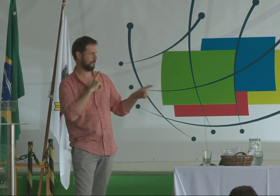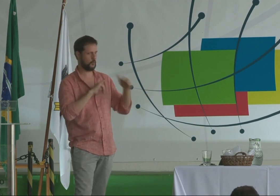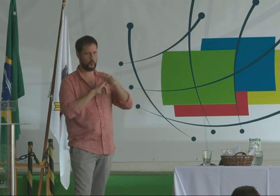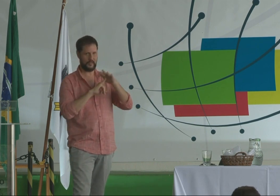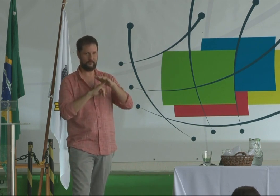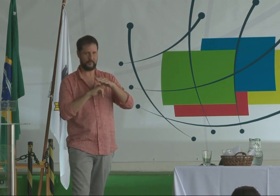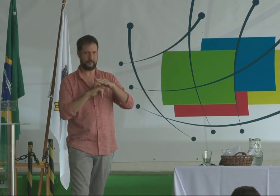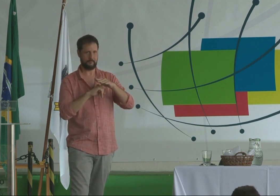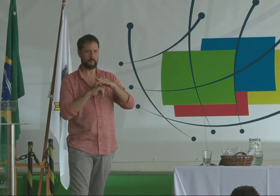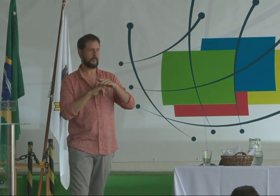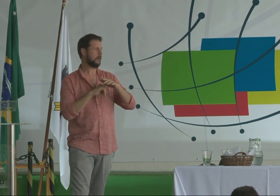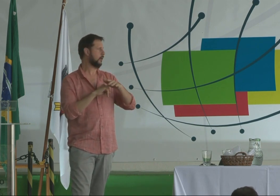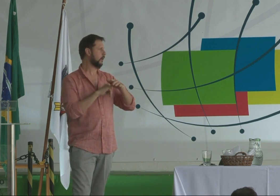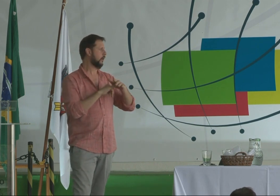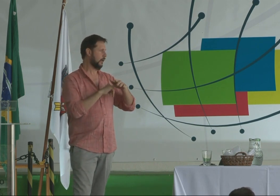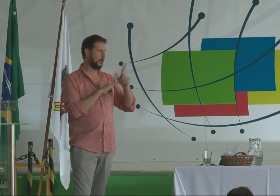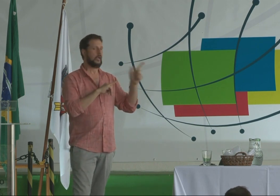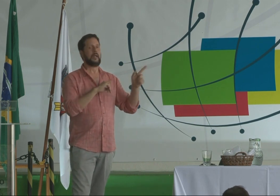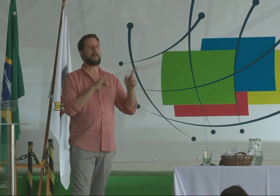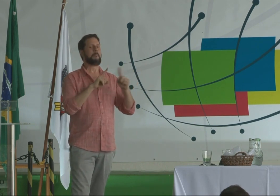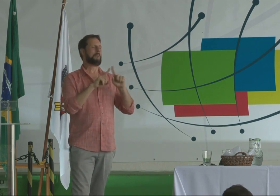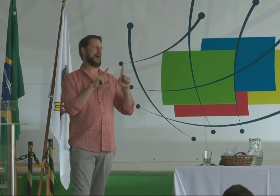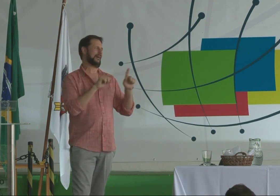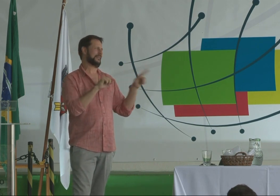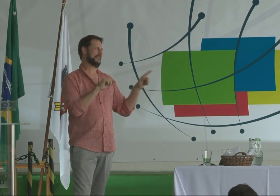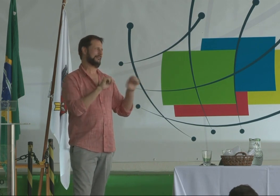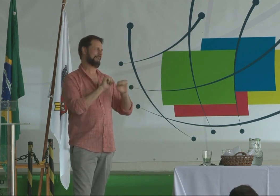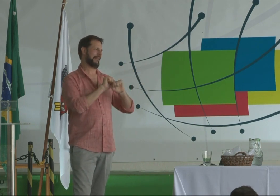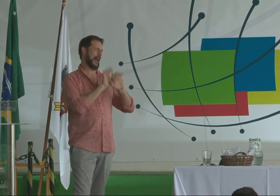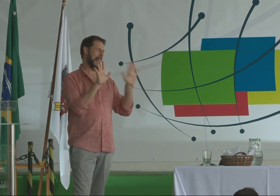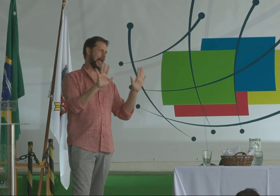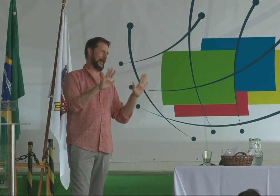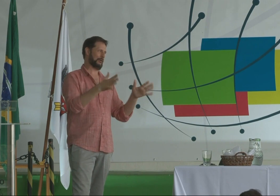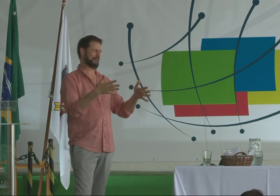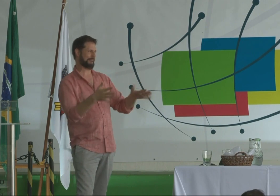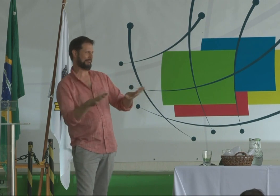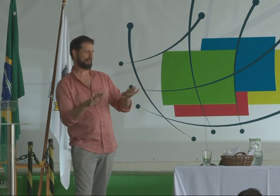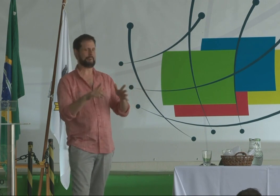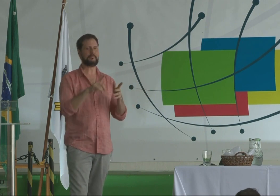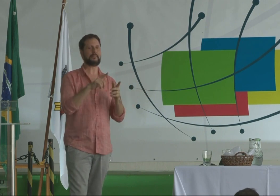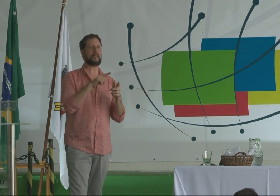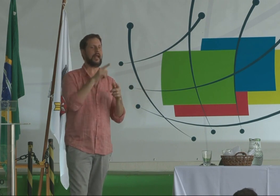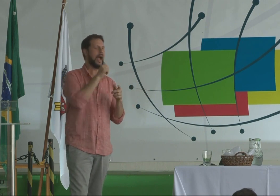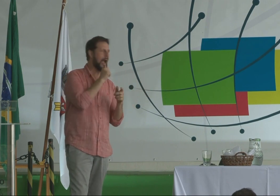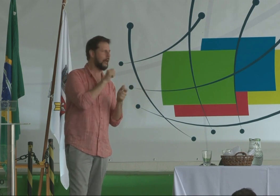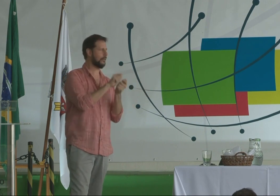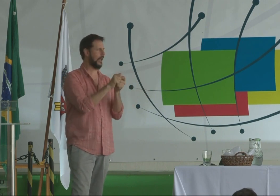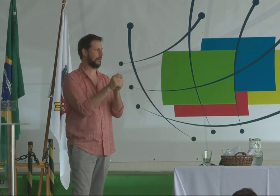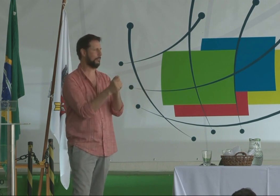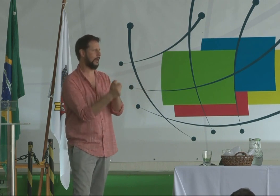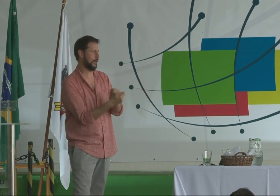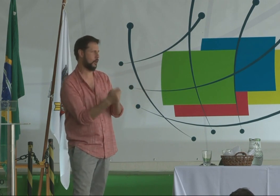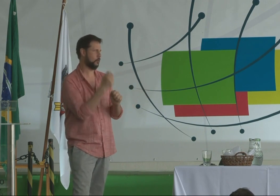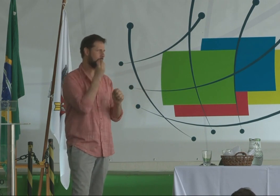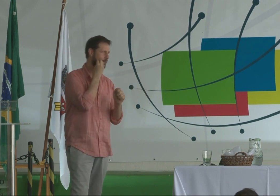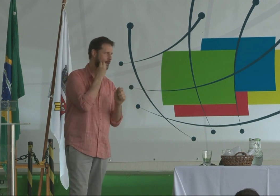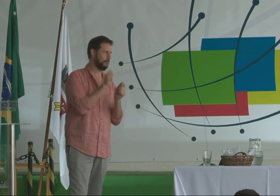Palhoça, no índice Palhoça, Santa Catarina, existe lá, é bilingue, ainda está em processo de